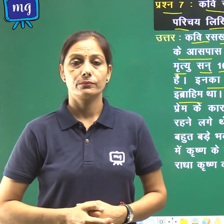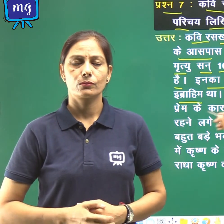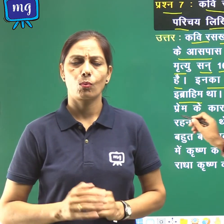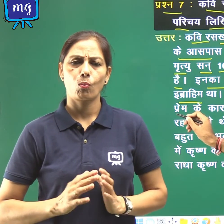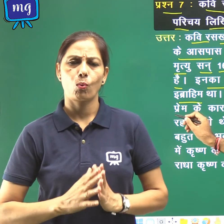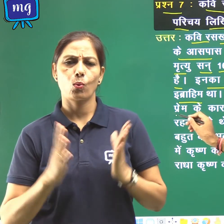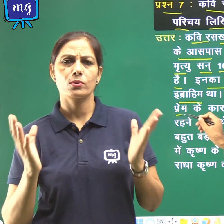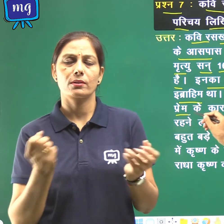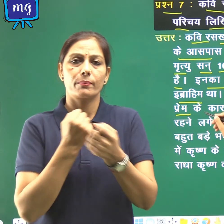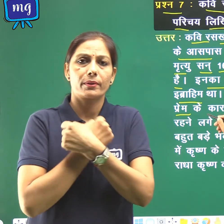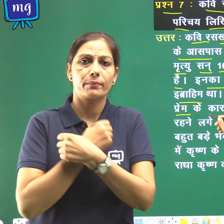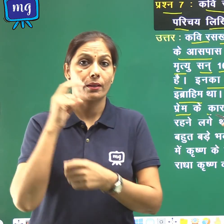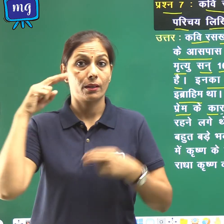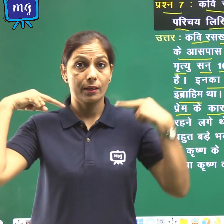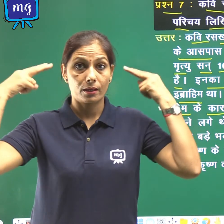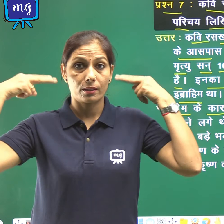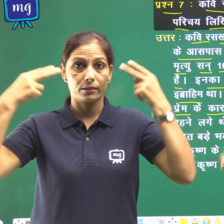अनन्य प्रेम के कारण